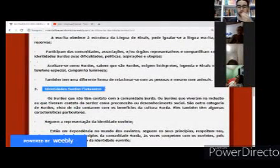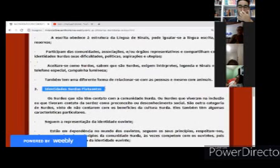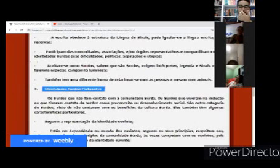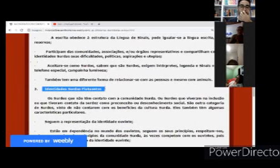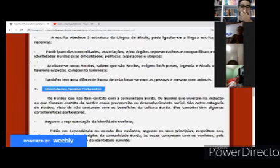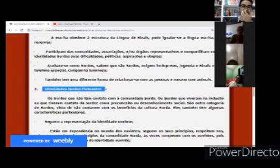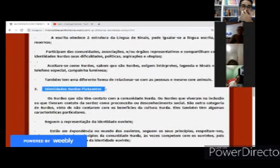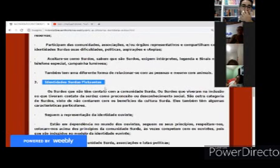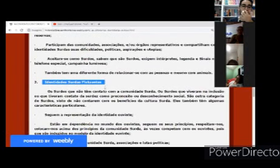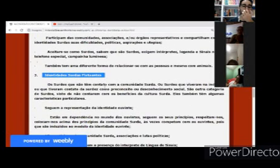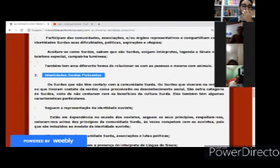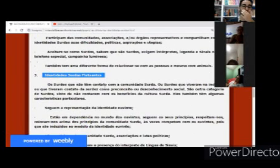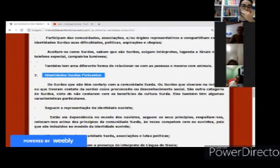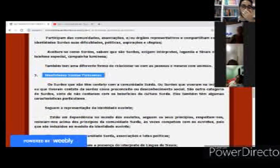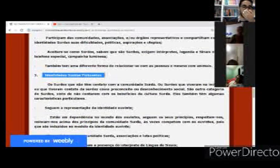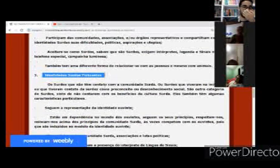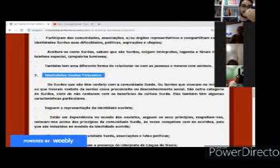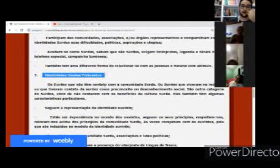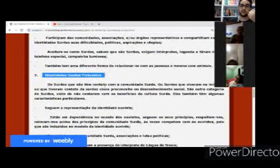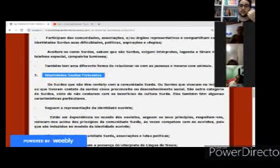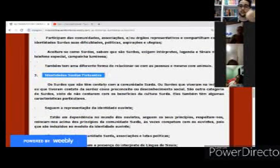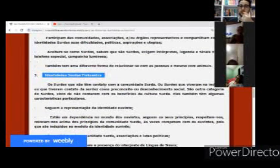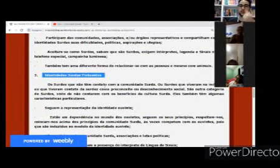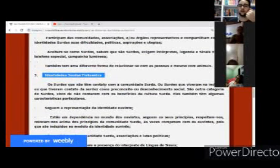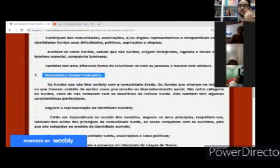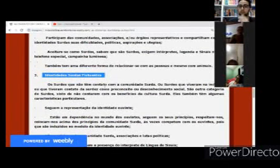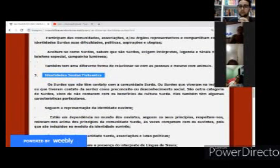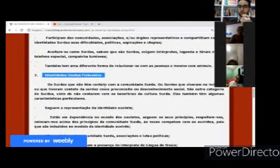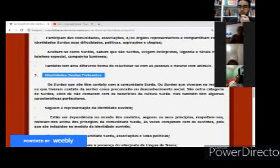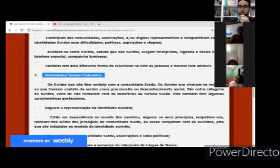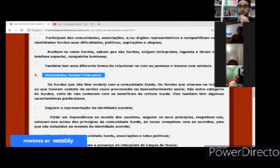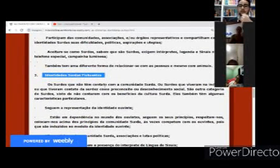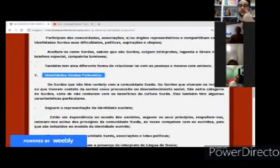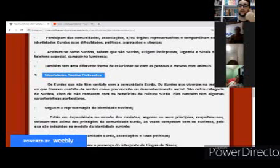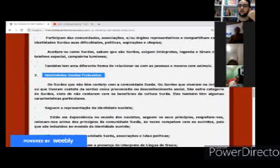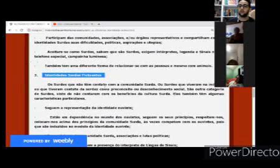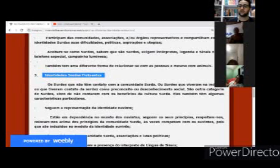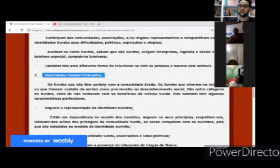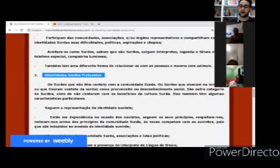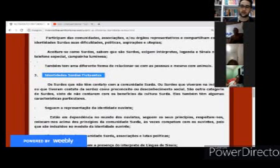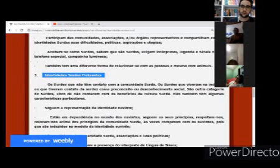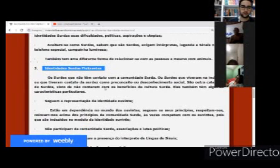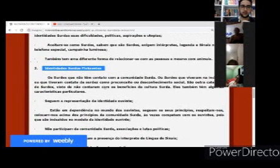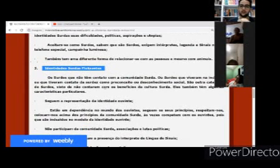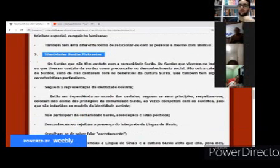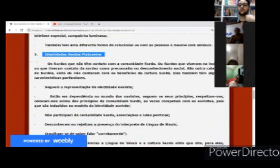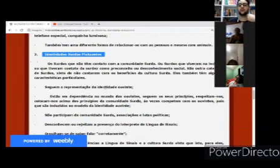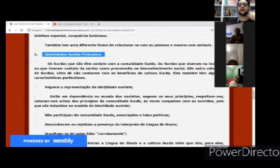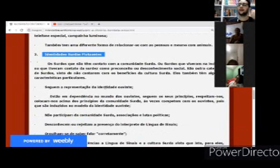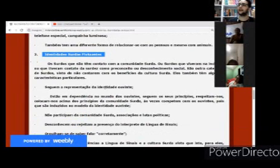ela é caracterizada pelo surdo que ele não se aceita como surdo. Então, ele não faz parte da comunidade surda, ele